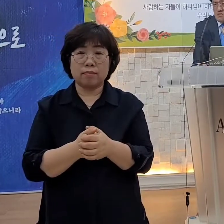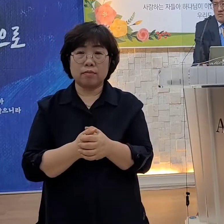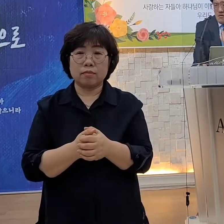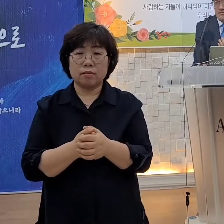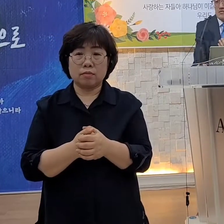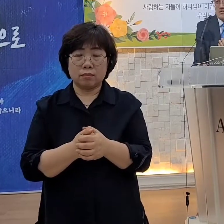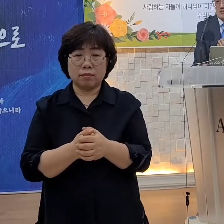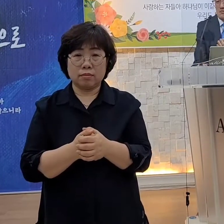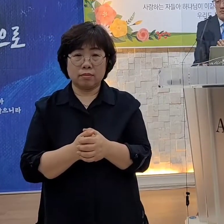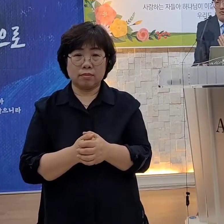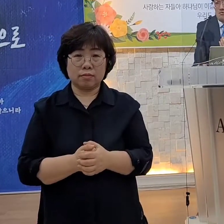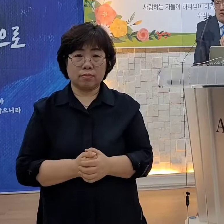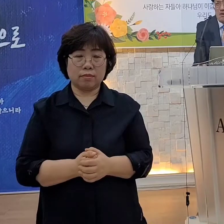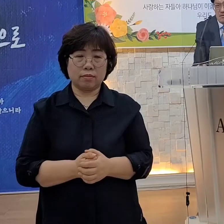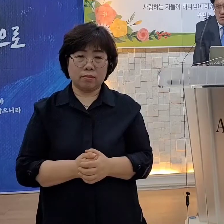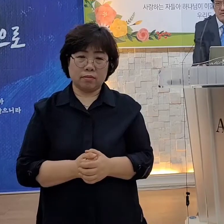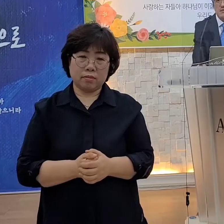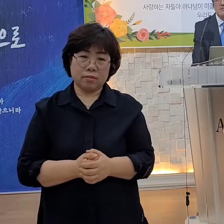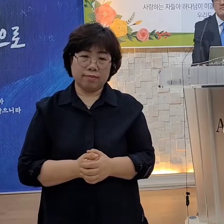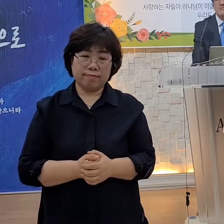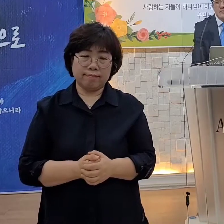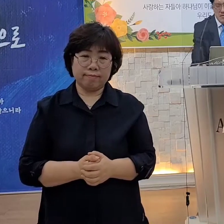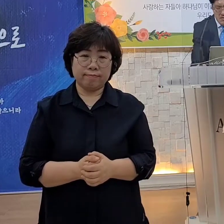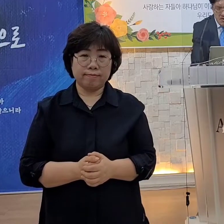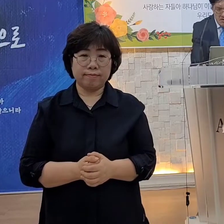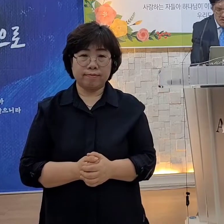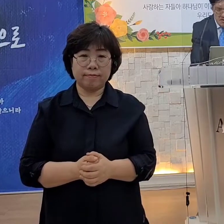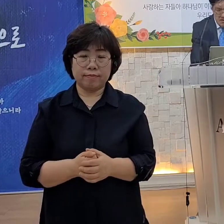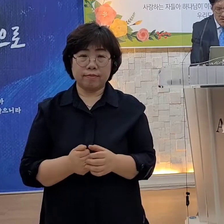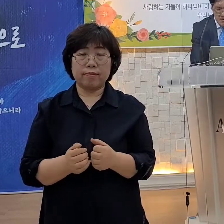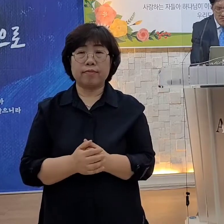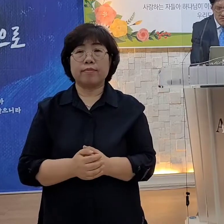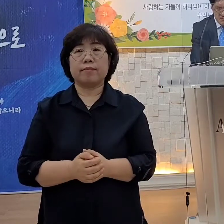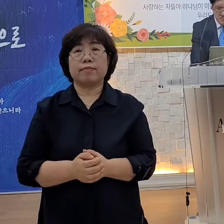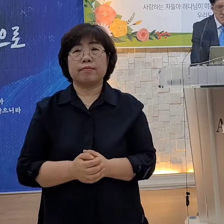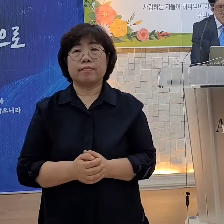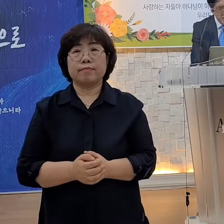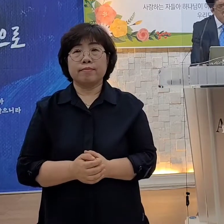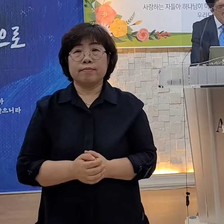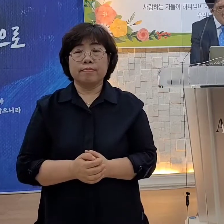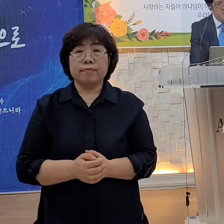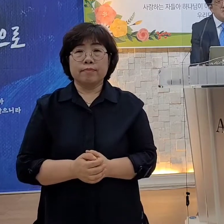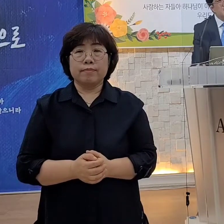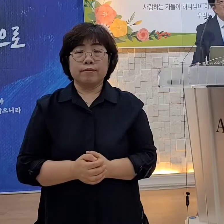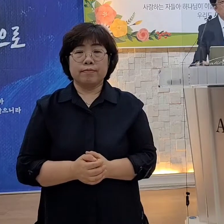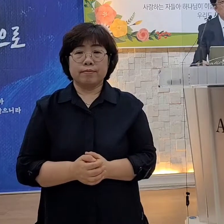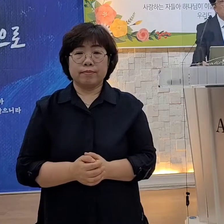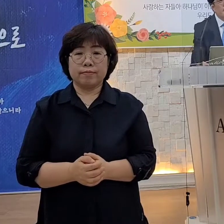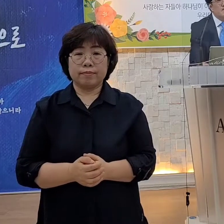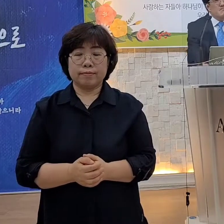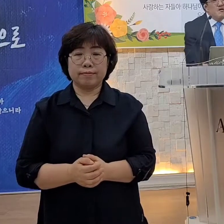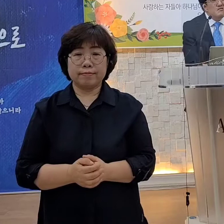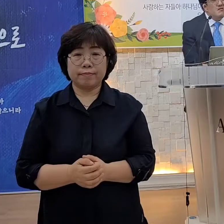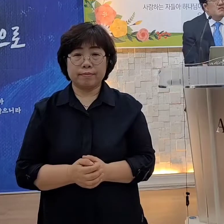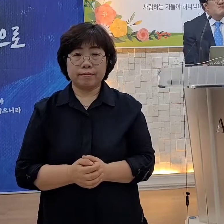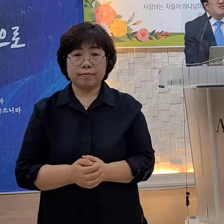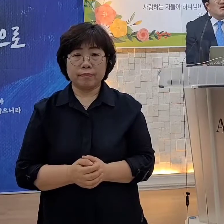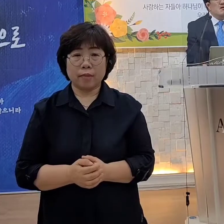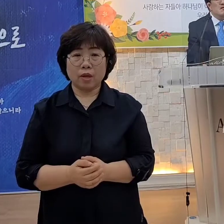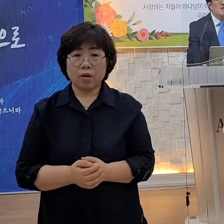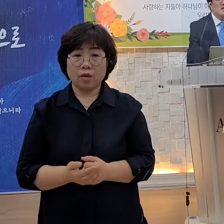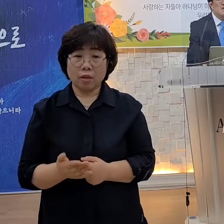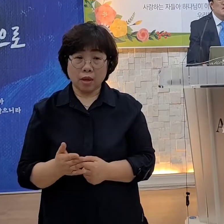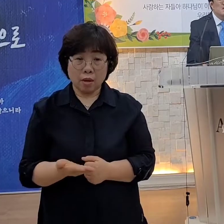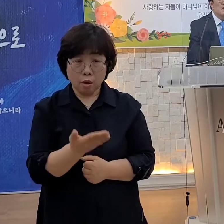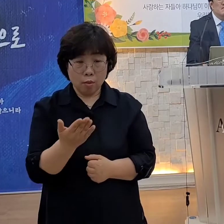love is long suffering. 이렇게 이야기합니다. 여러분 그러면 이 말을 딱